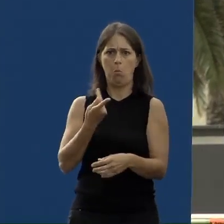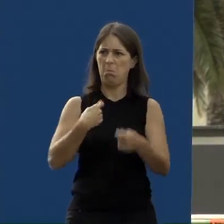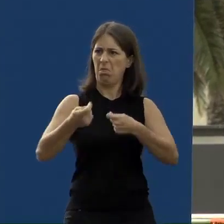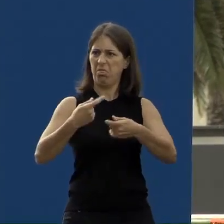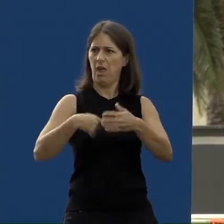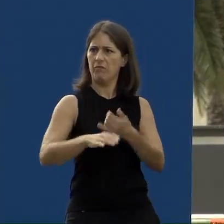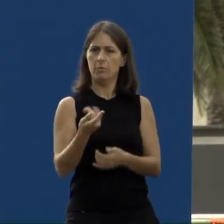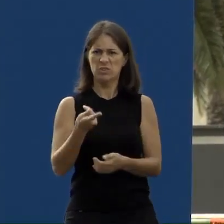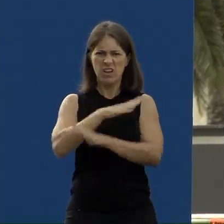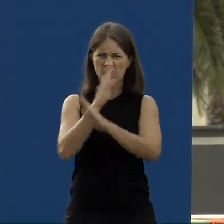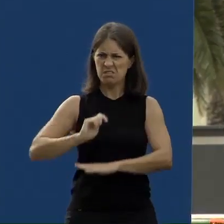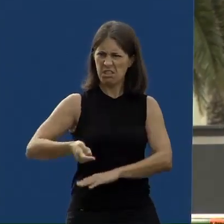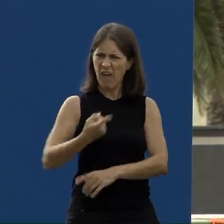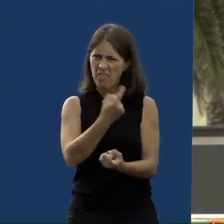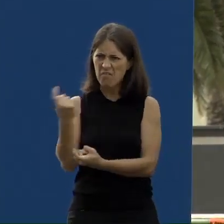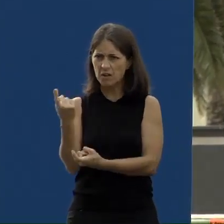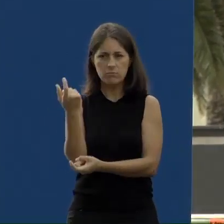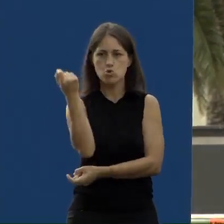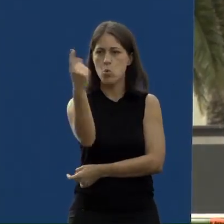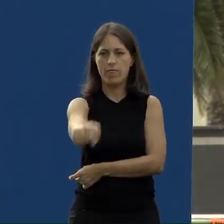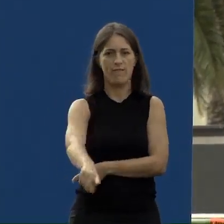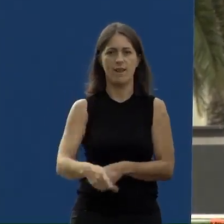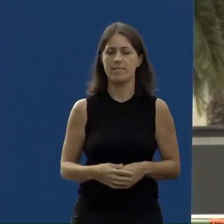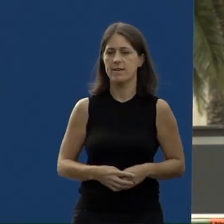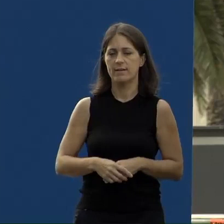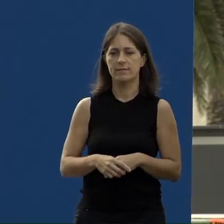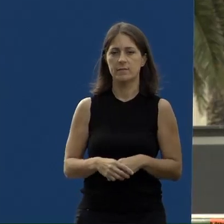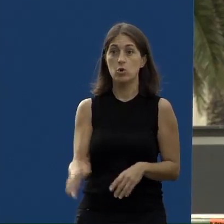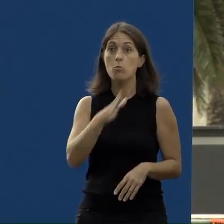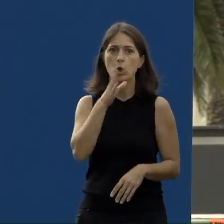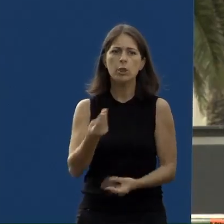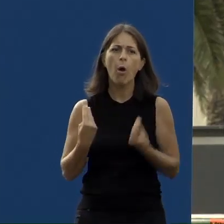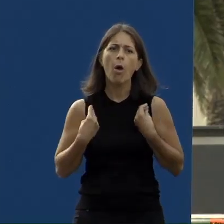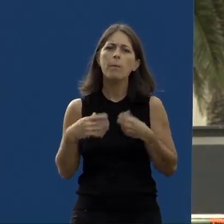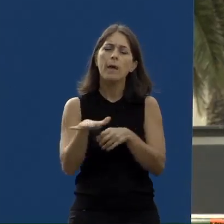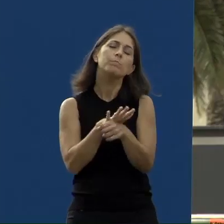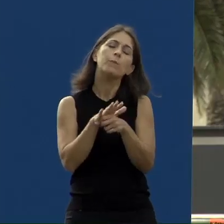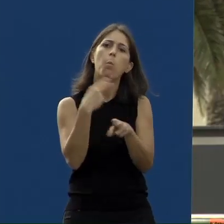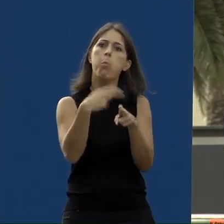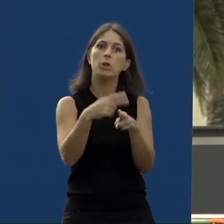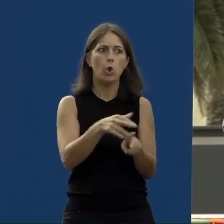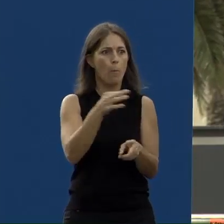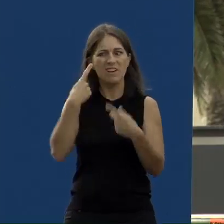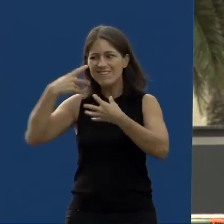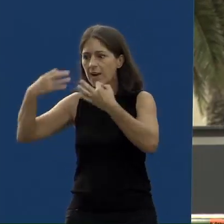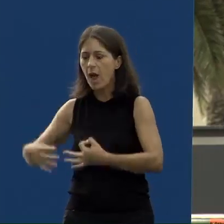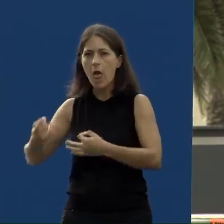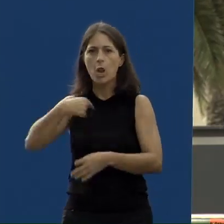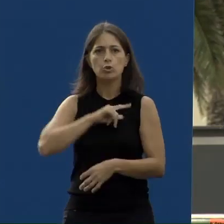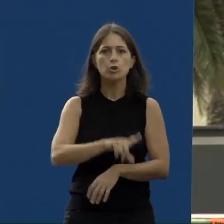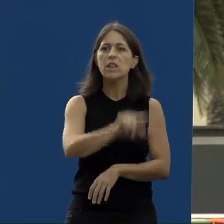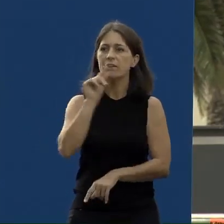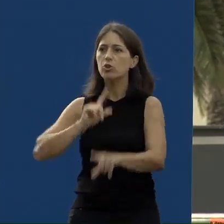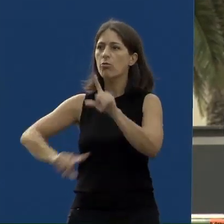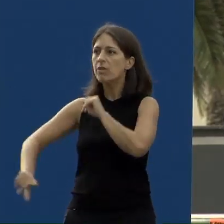unha sentencia xudicial? Non, non fai falta. Porque na vida política, igual que na vida real, temos que tomar decisións